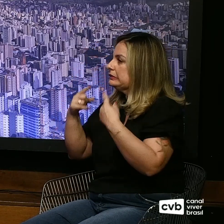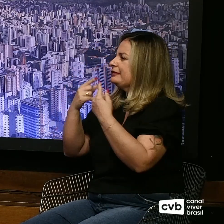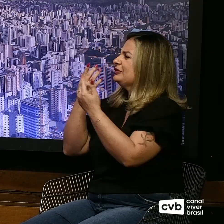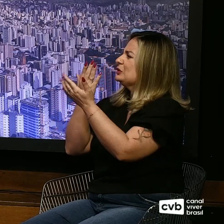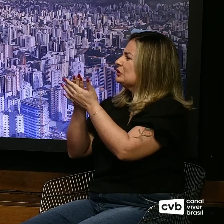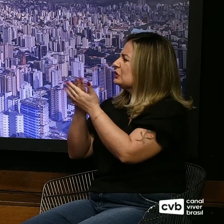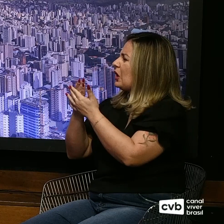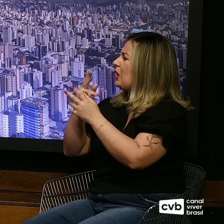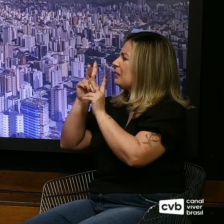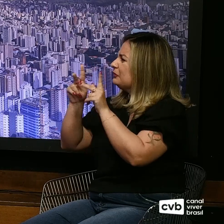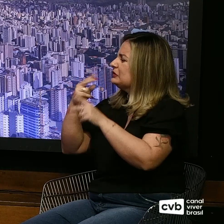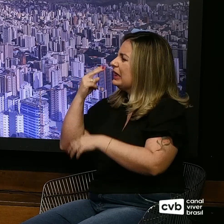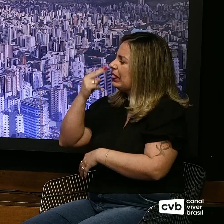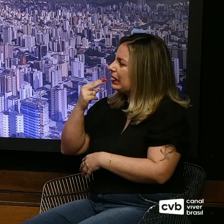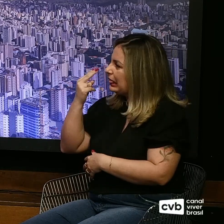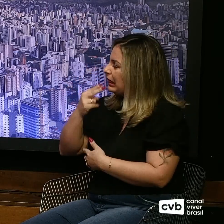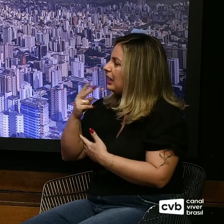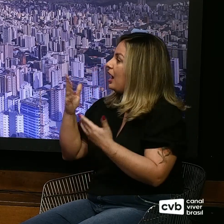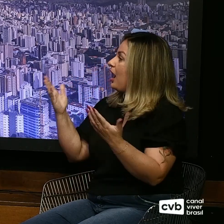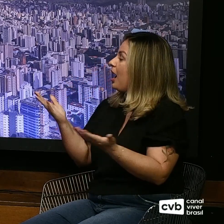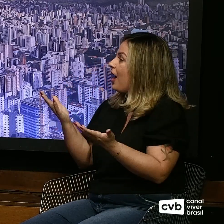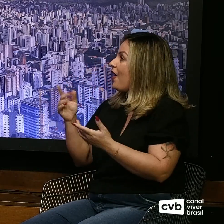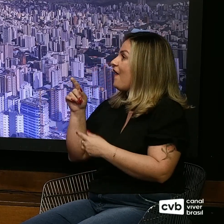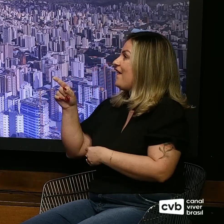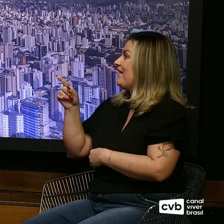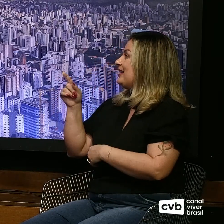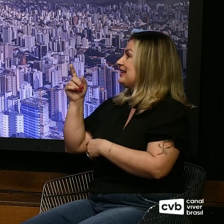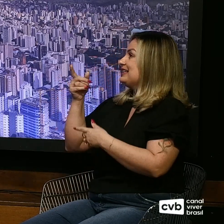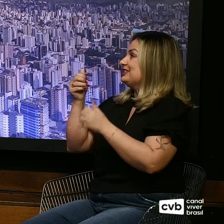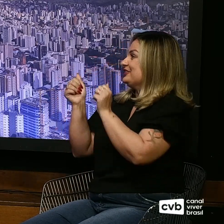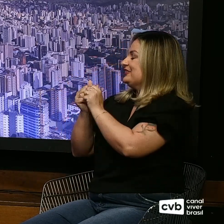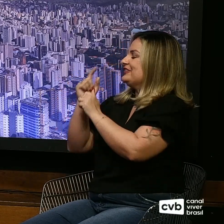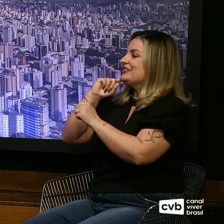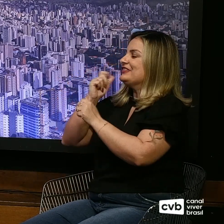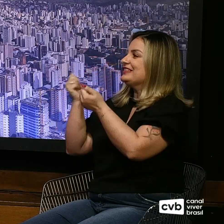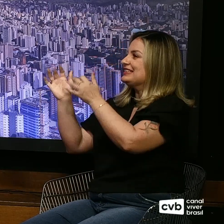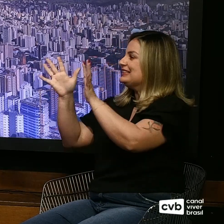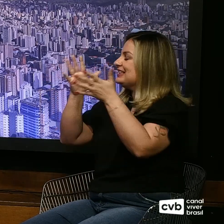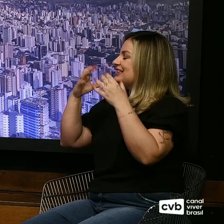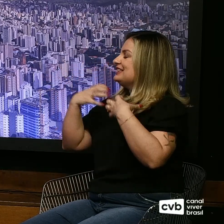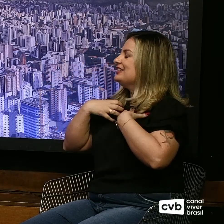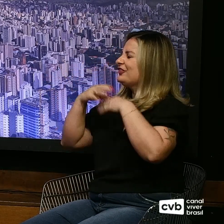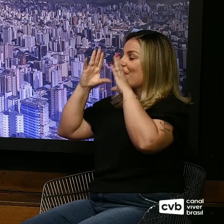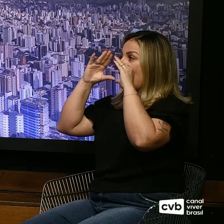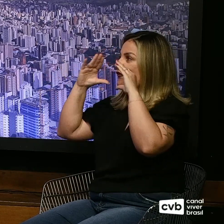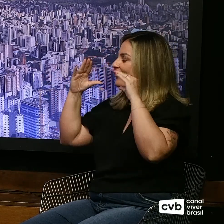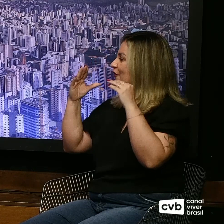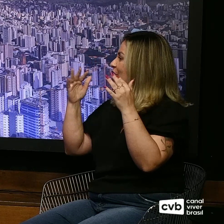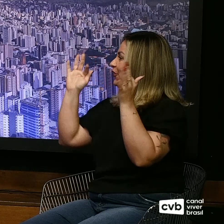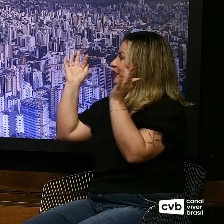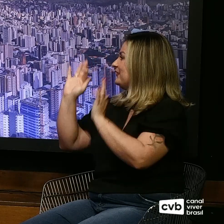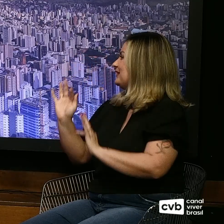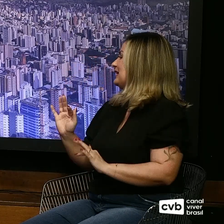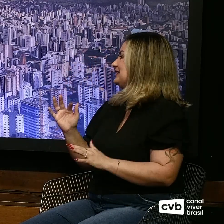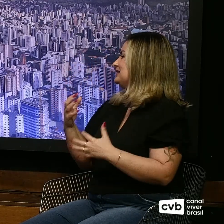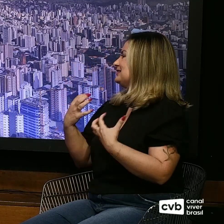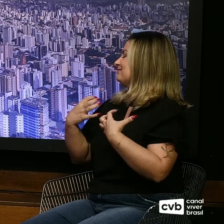comunicação, era um desafio. Na escola era muito difícil, e aí quando eu comecei a ter contato com outras pessoas surdas, eu